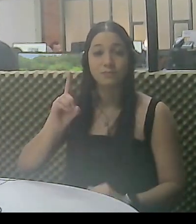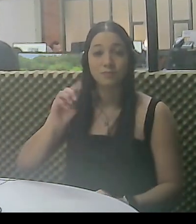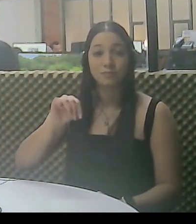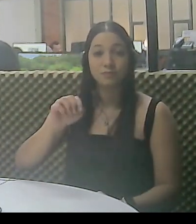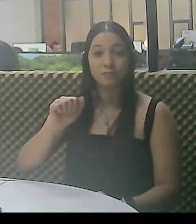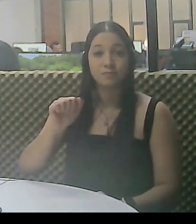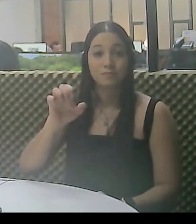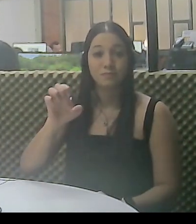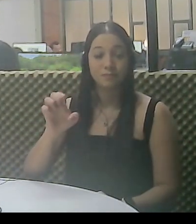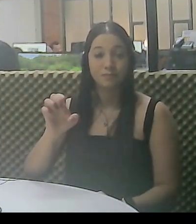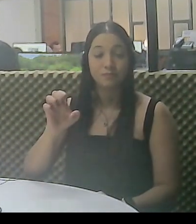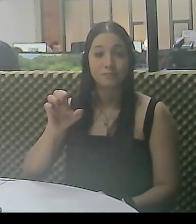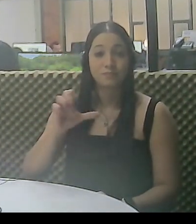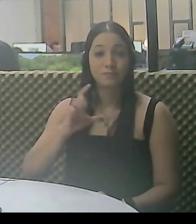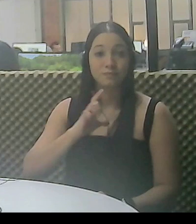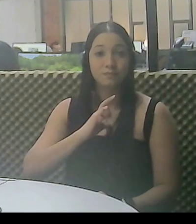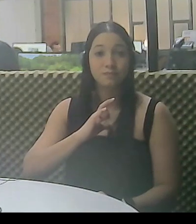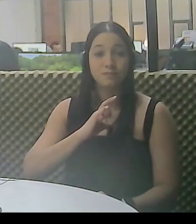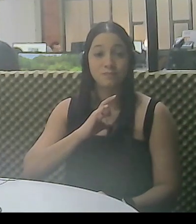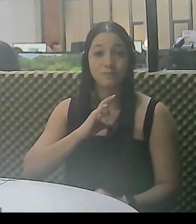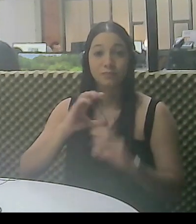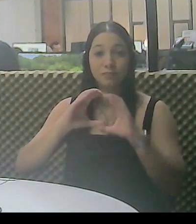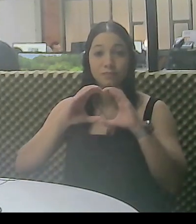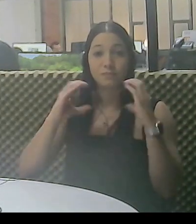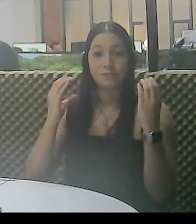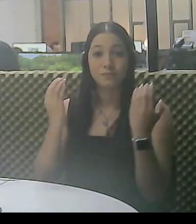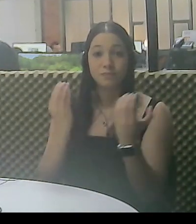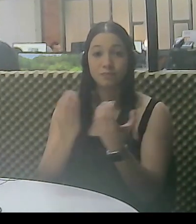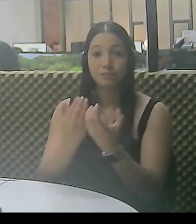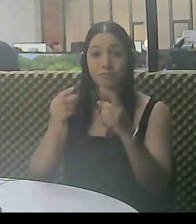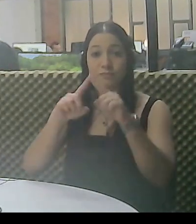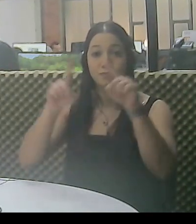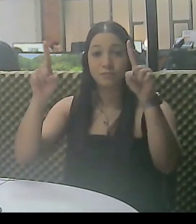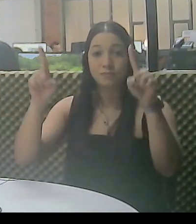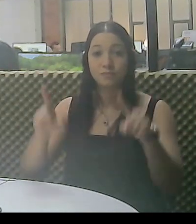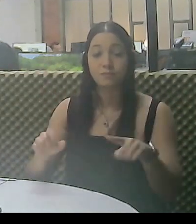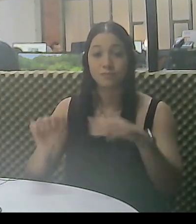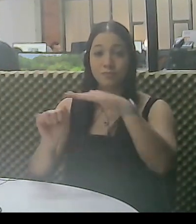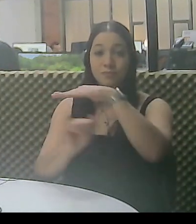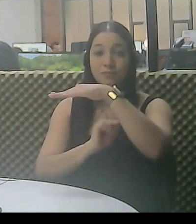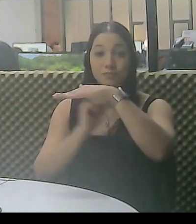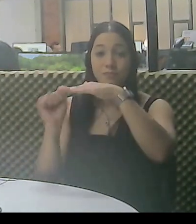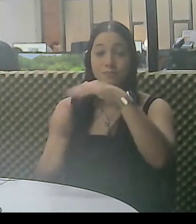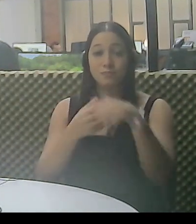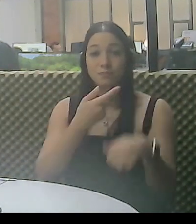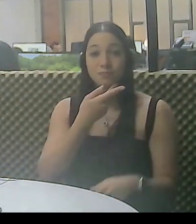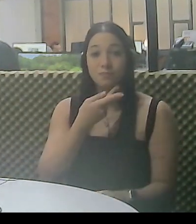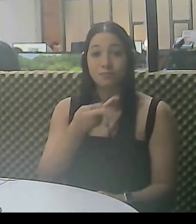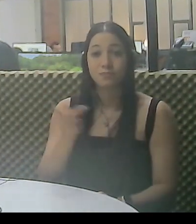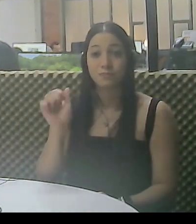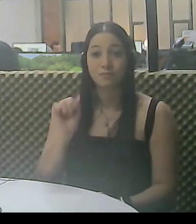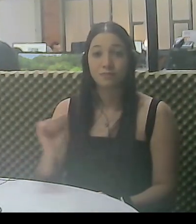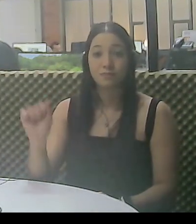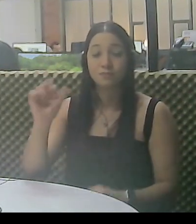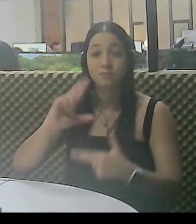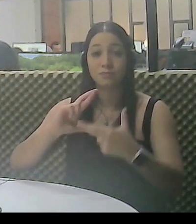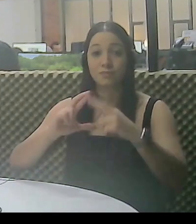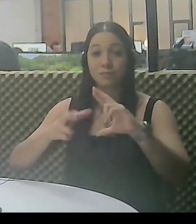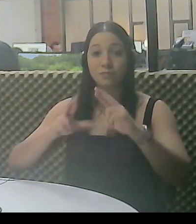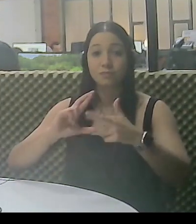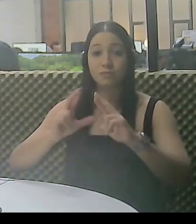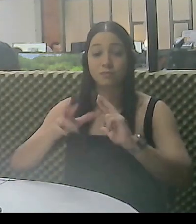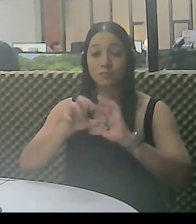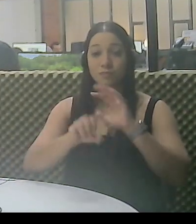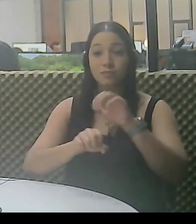Municipal de Água e Esgoto, DEMAI, levou a comunidade e servidores da autarquia para conhecer a Associação de Recicladores e